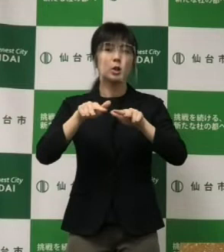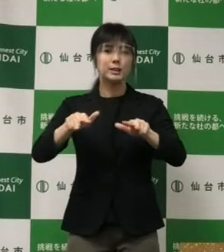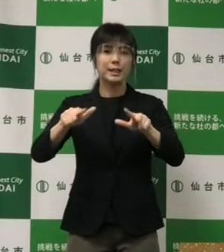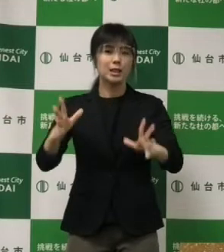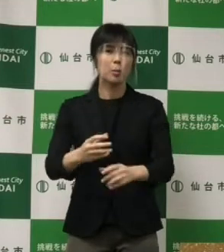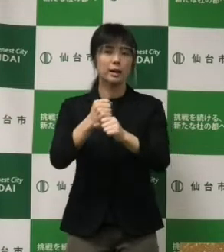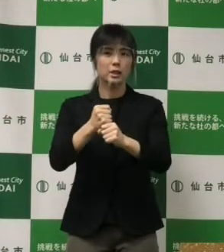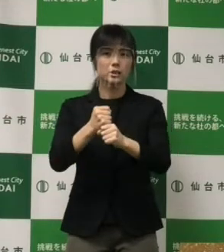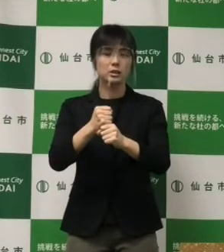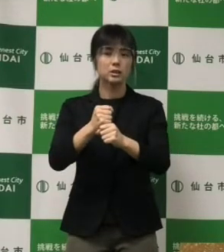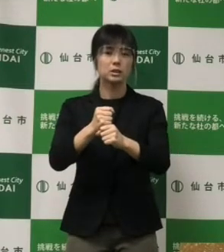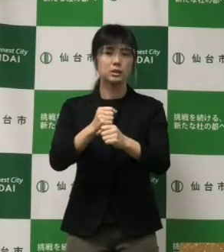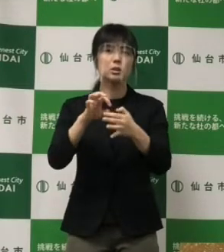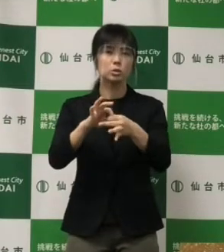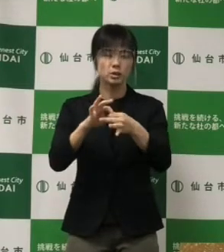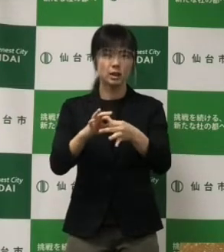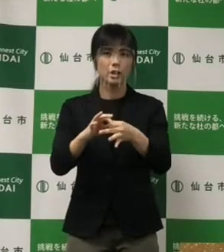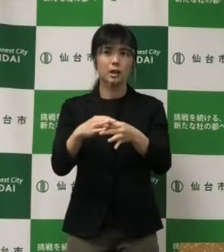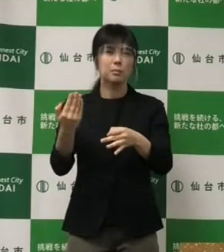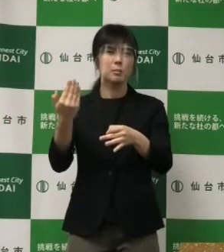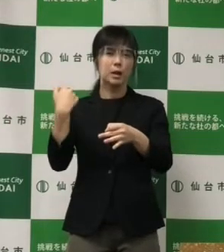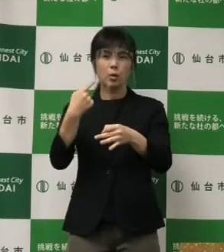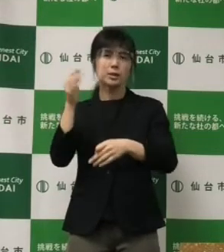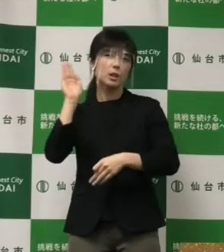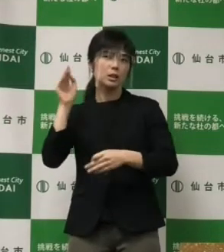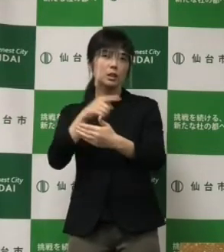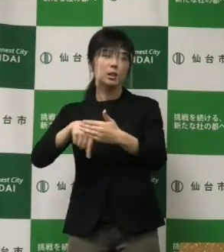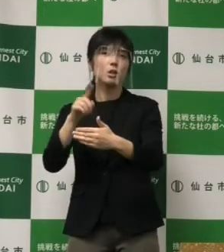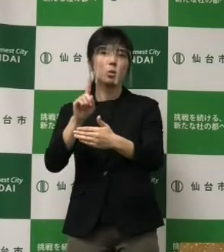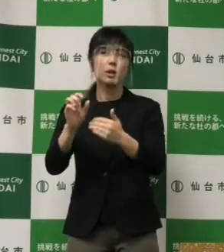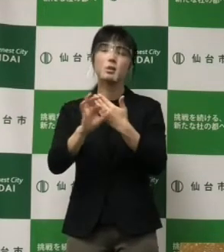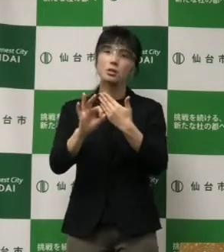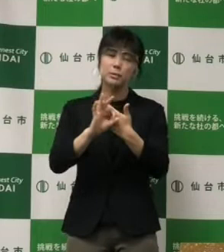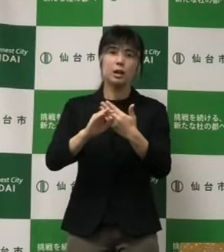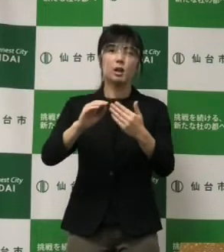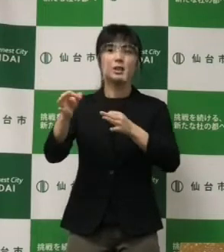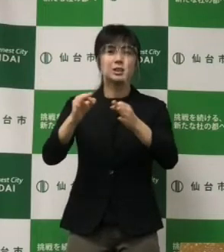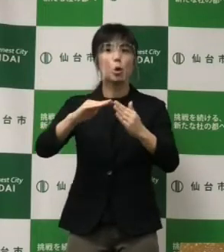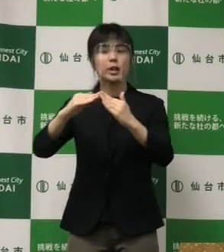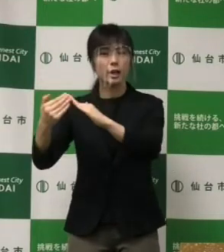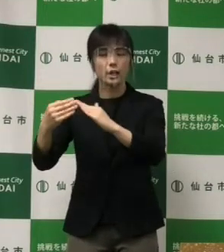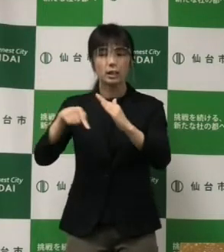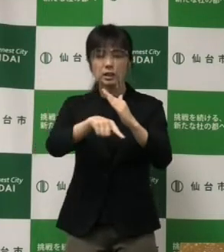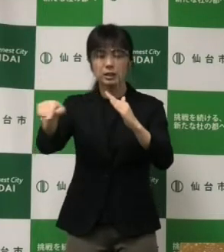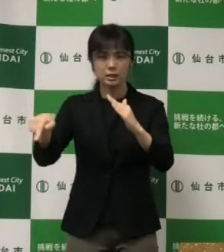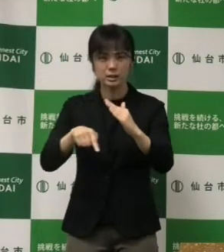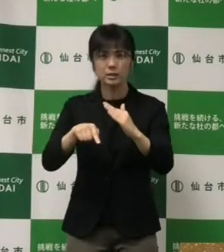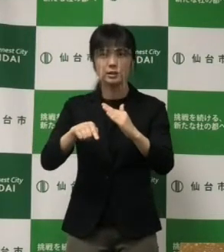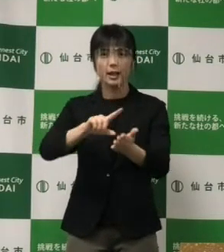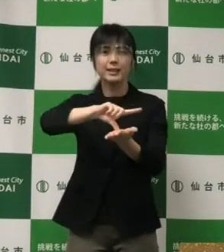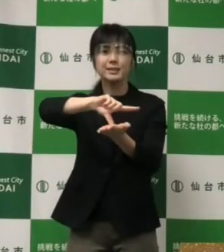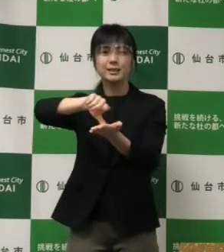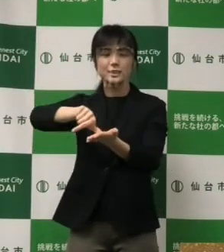しては、私が記憶している限りは商店街とかアーケード街で地区がかなり古い、